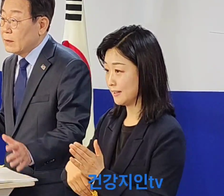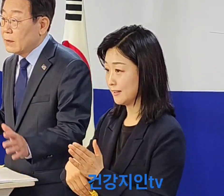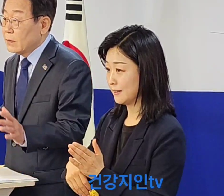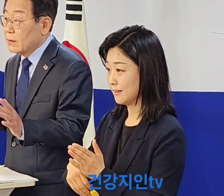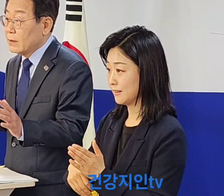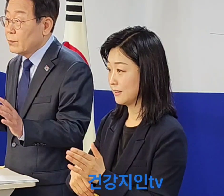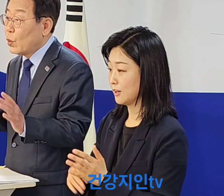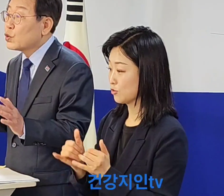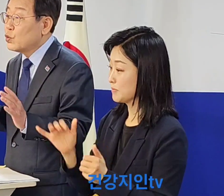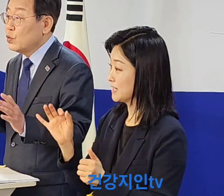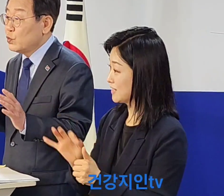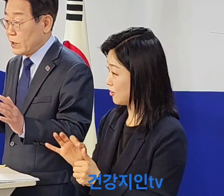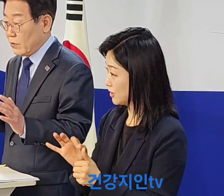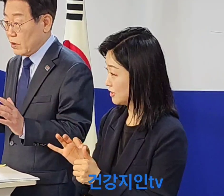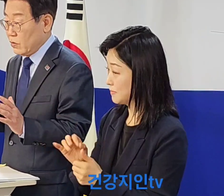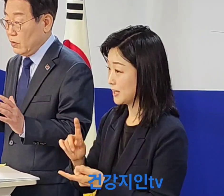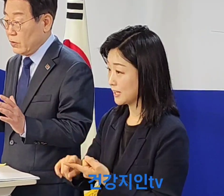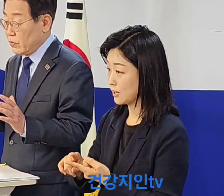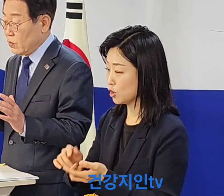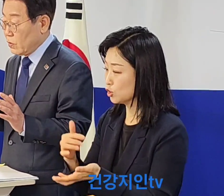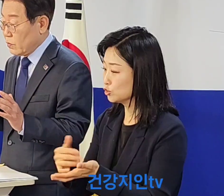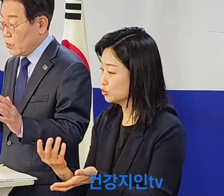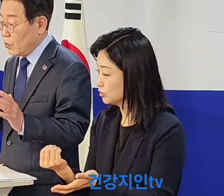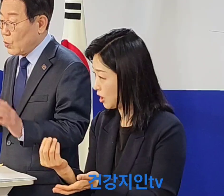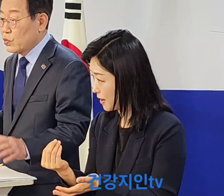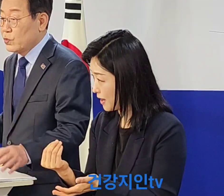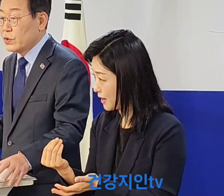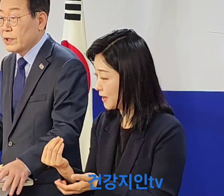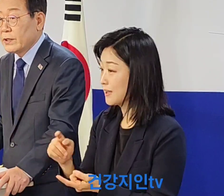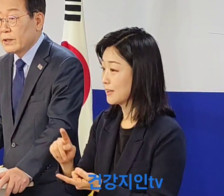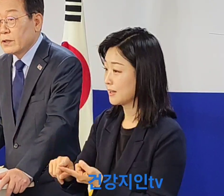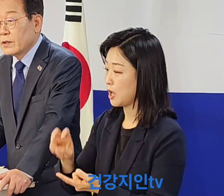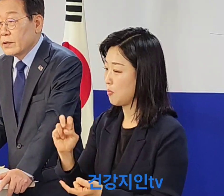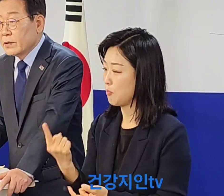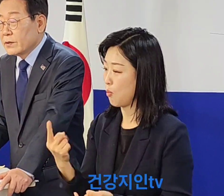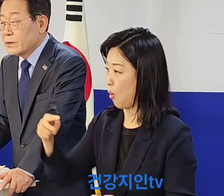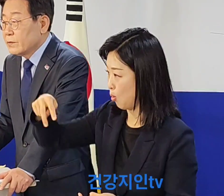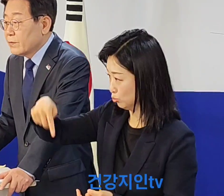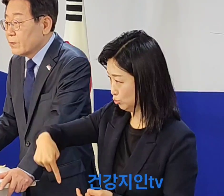일단 모수 문제라고 하죠. 요 모수 문제는